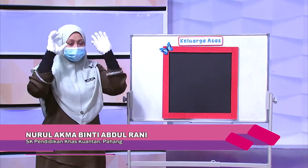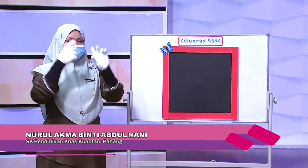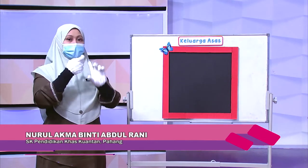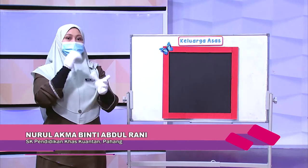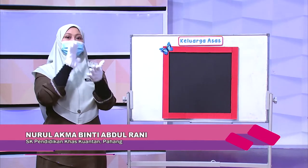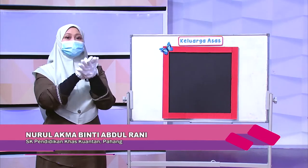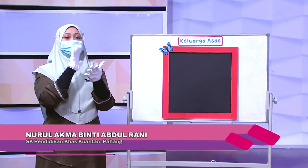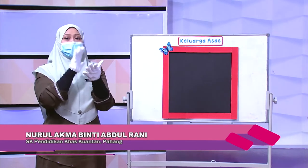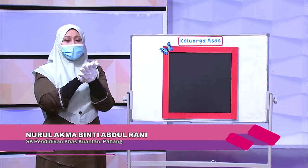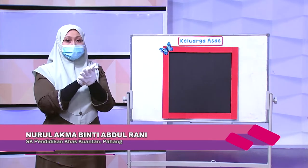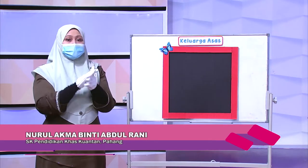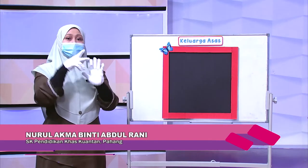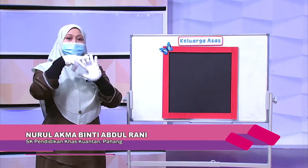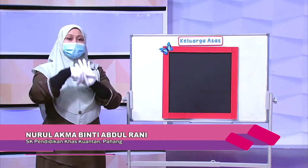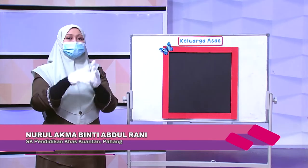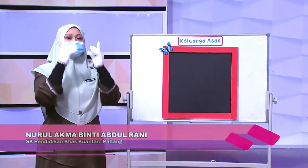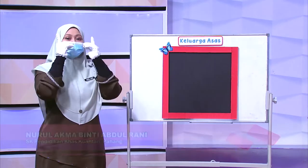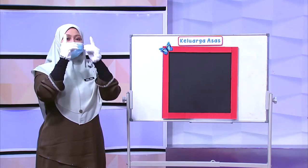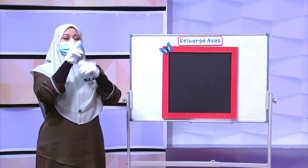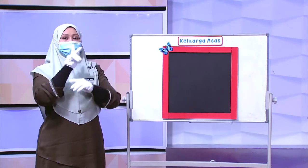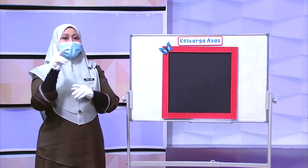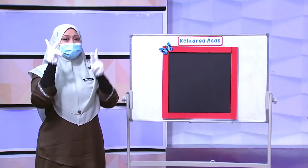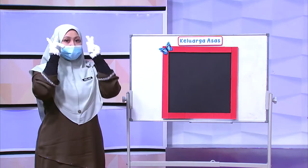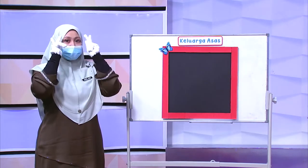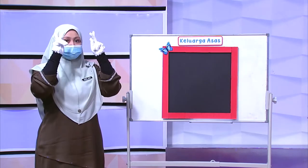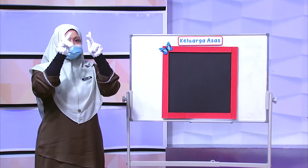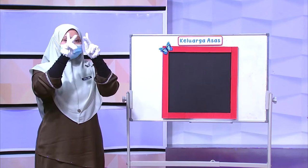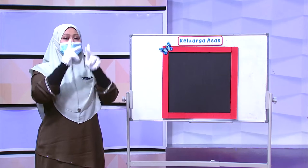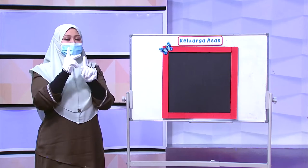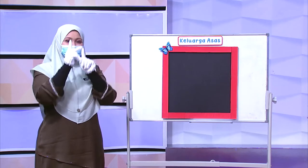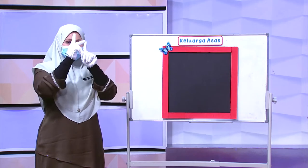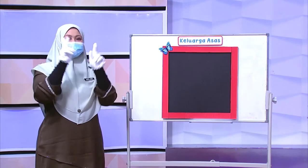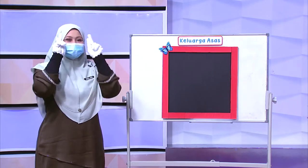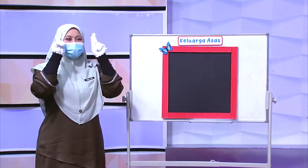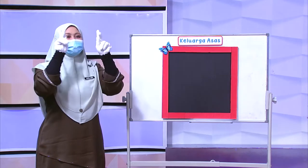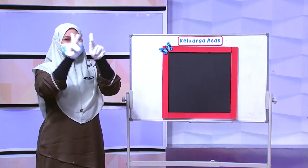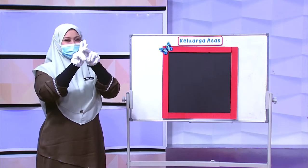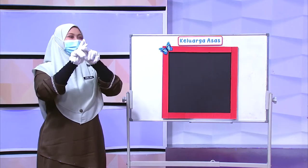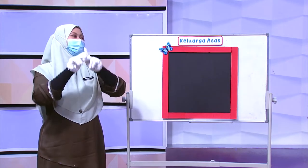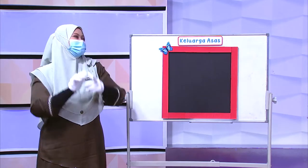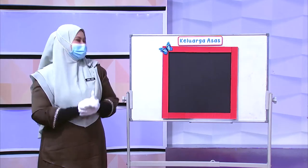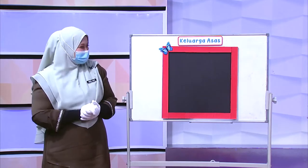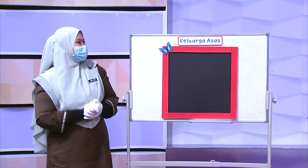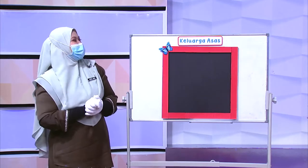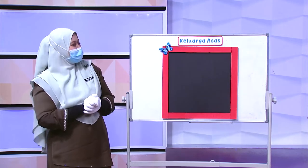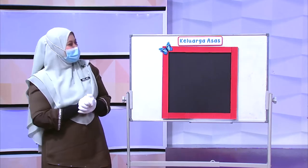dari sekolah Pendidikan khas khas contains kontainer